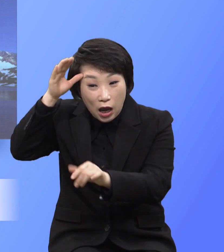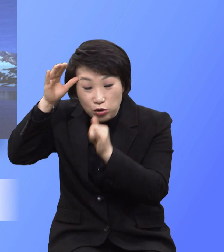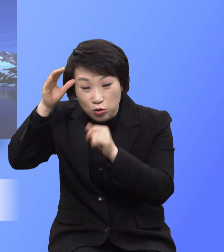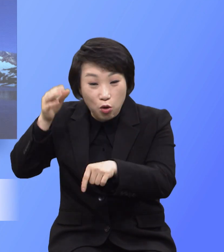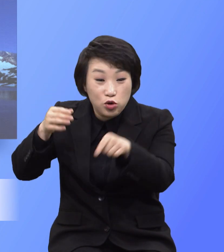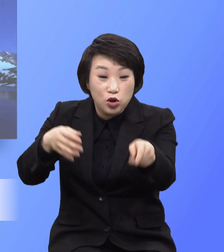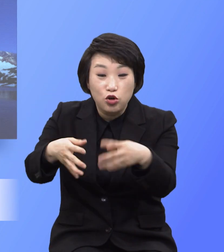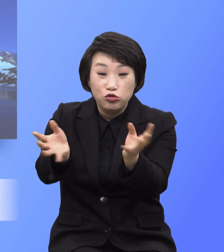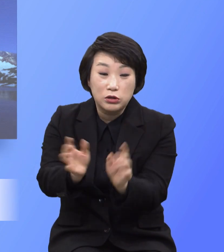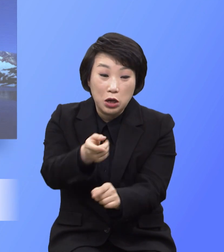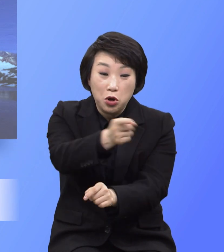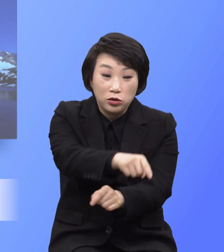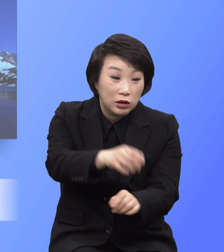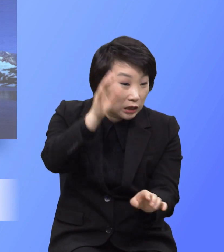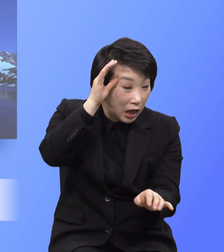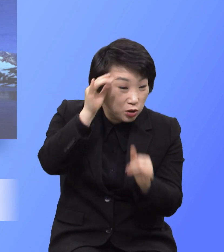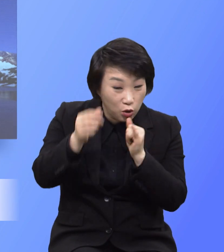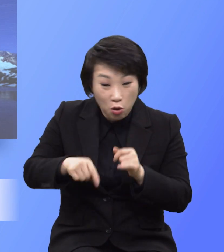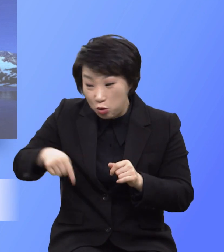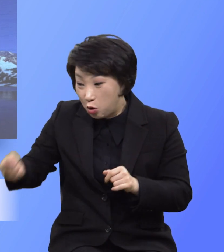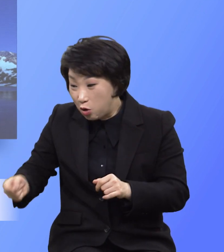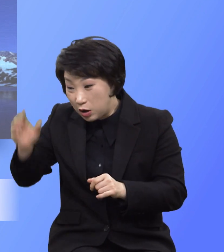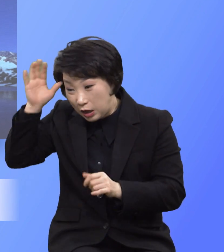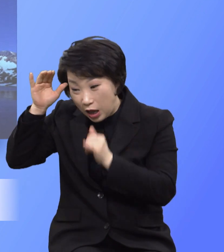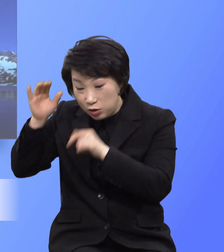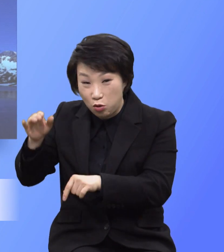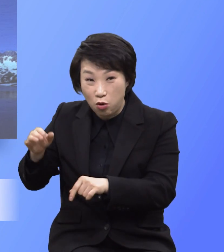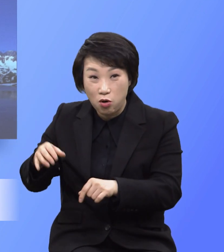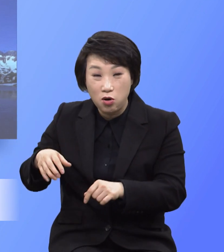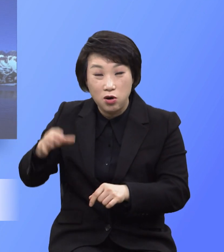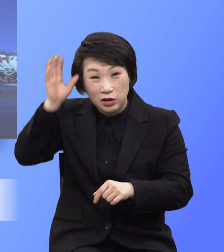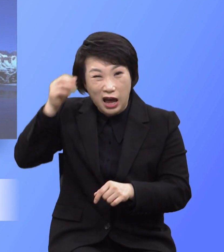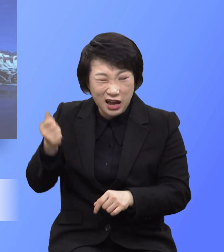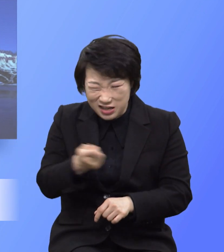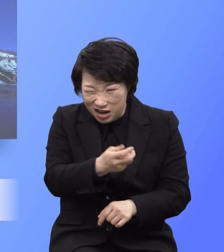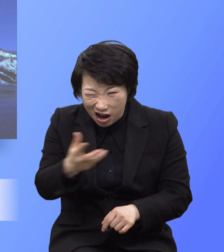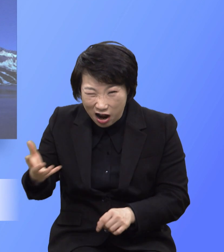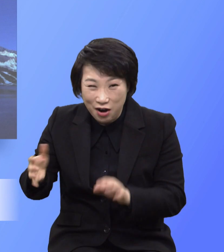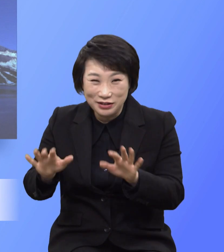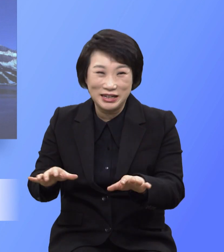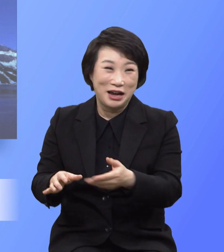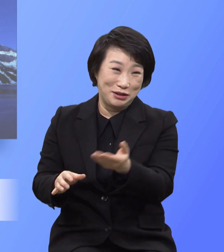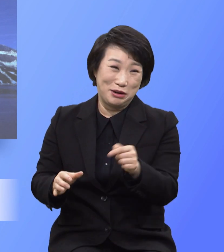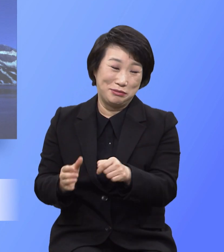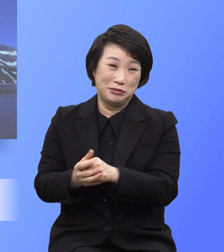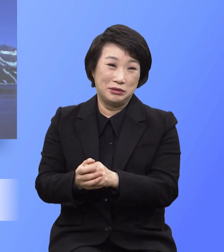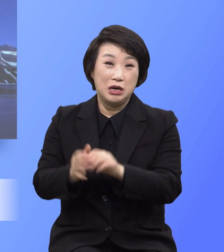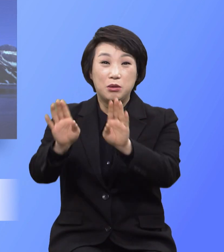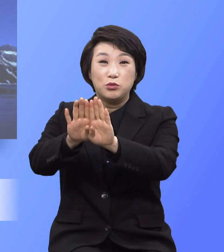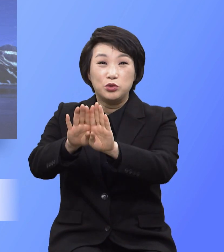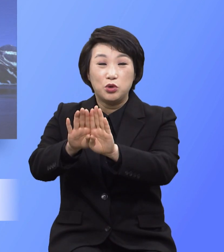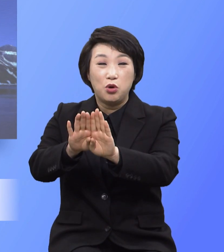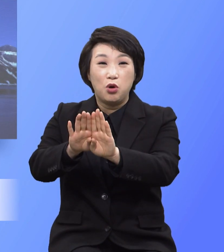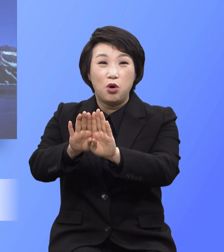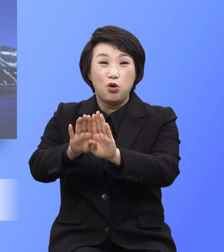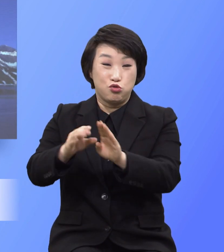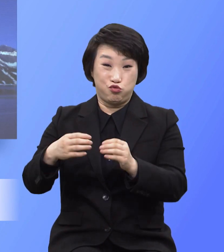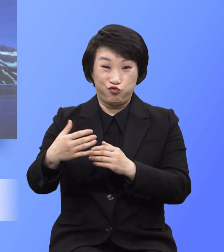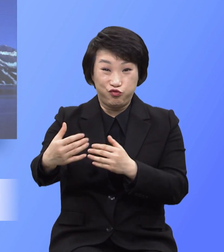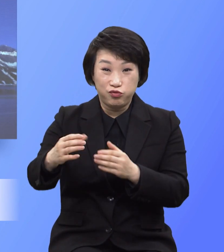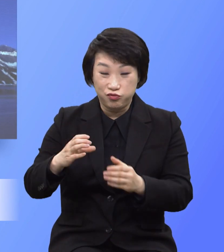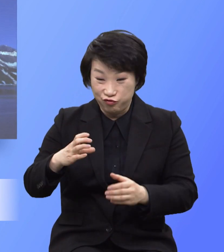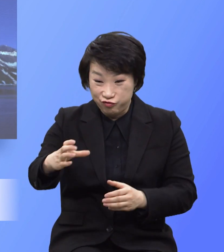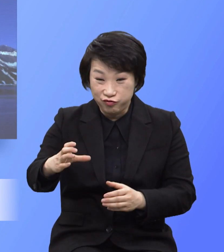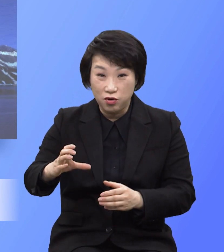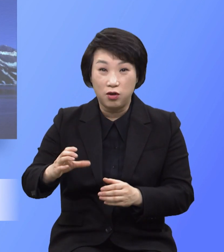우측 울타리 앞에 놓고 저쪽 울타리 앞에 놓고 굉장히 아주 대문도 막